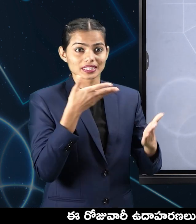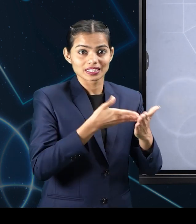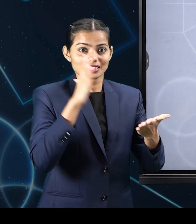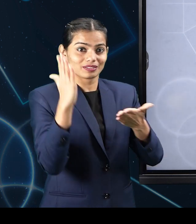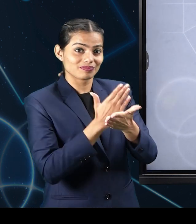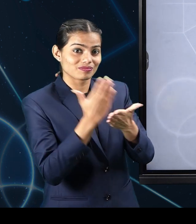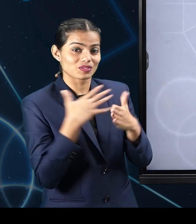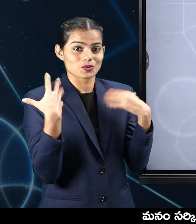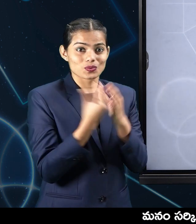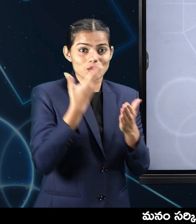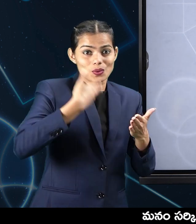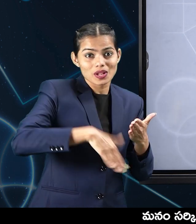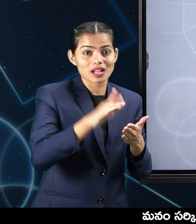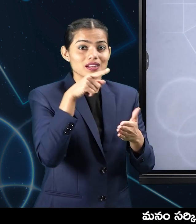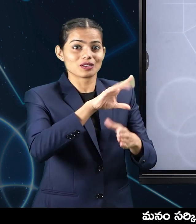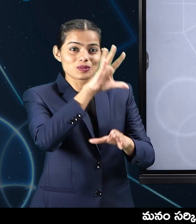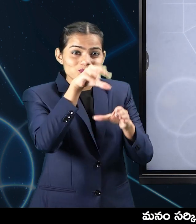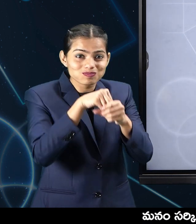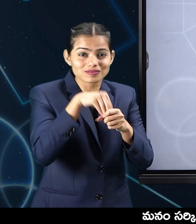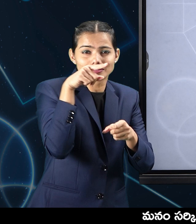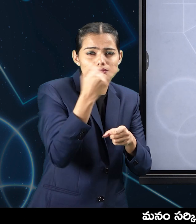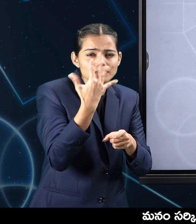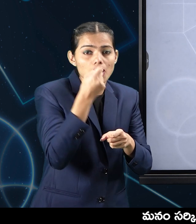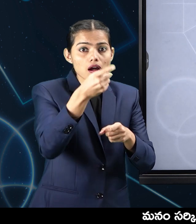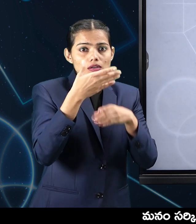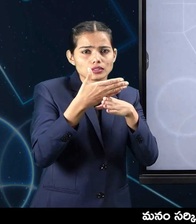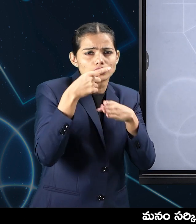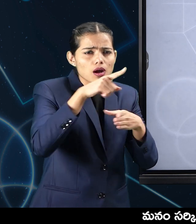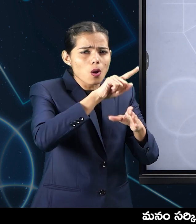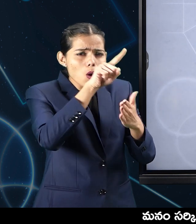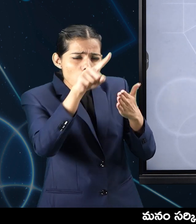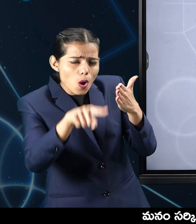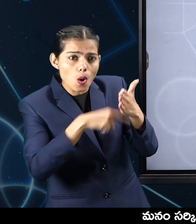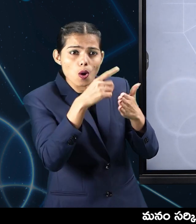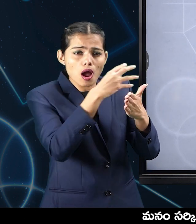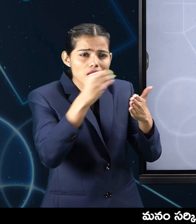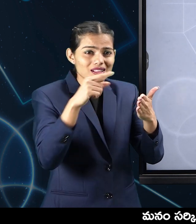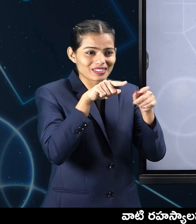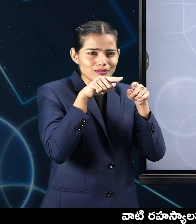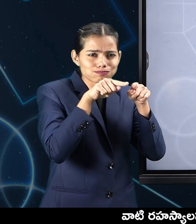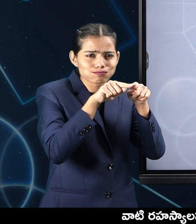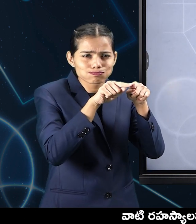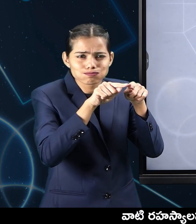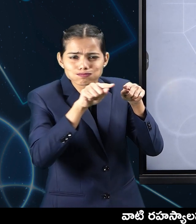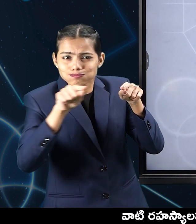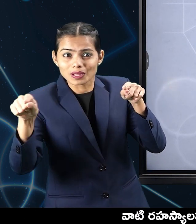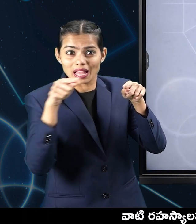ఈ పాఠంలో మనం సర్కిల్ల లక్షణాలు మరియు లక్షణాలను అన్వేషిస్తాము. వాటి రహస్యాలను